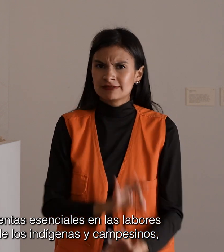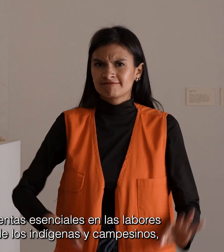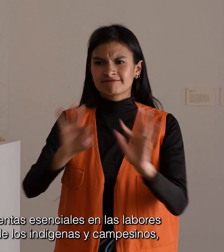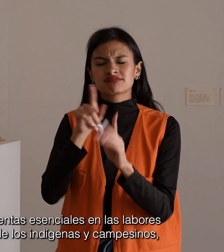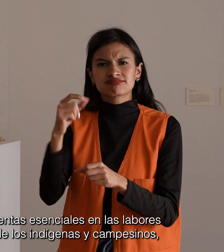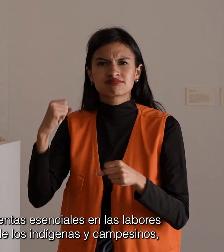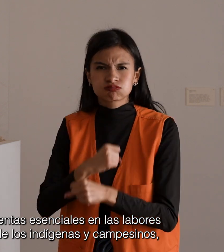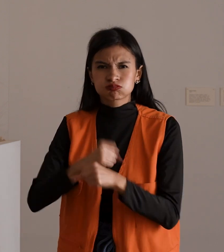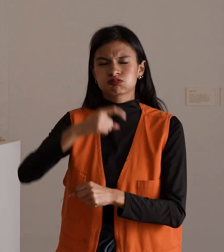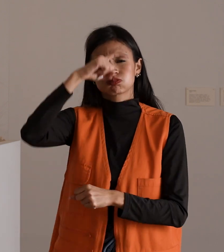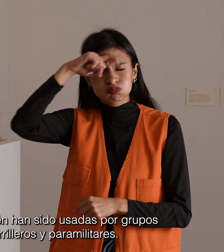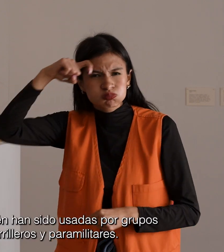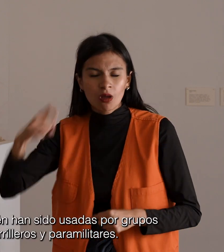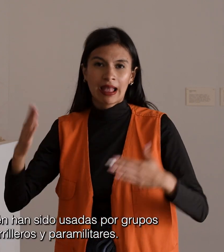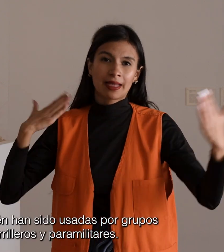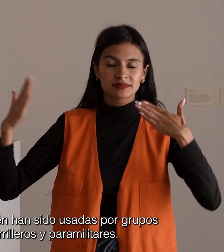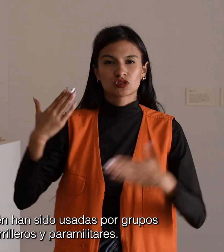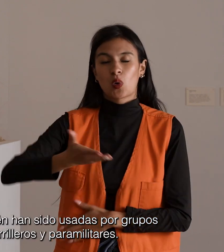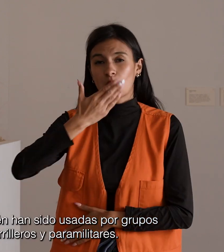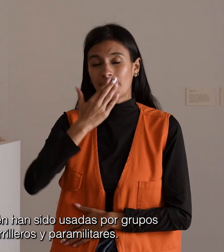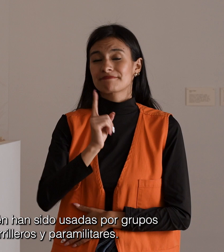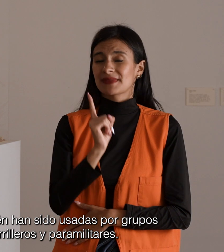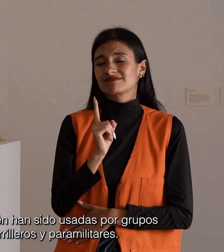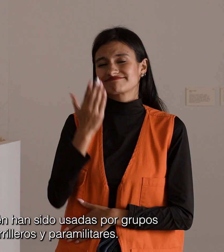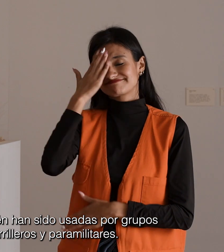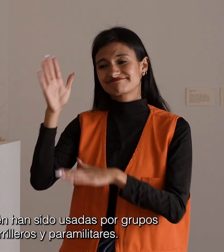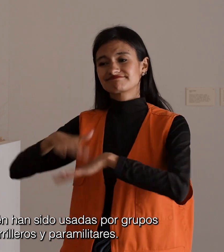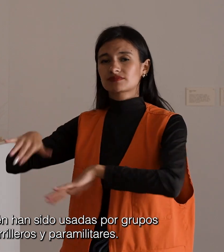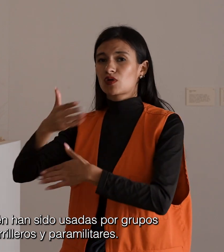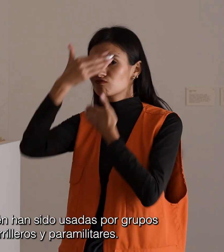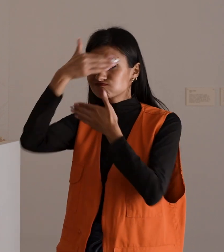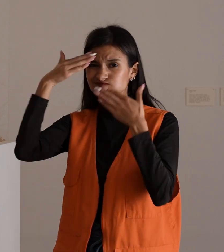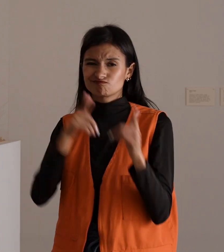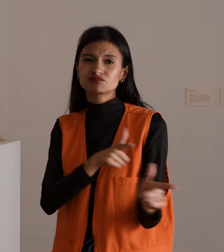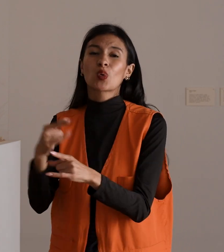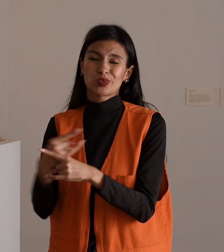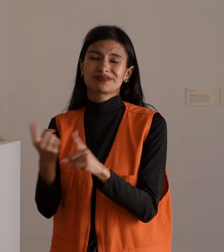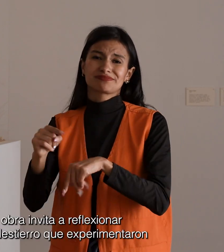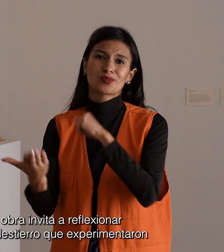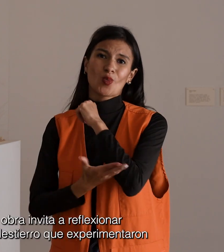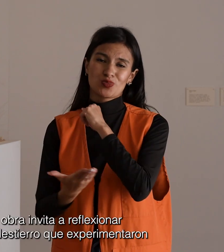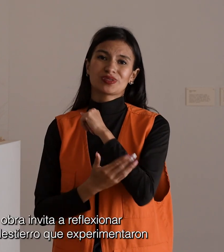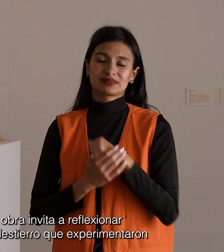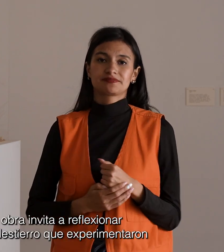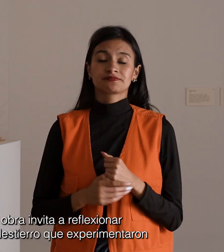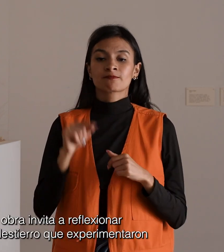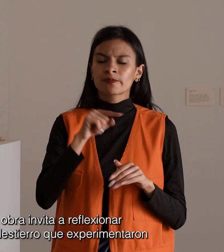los indígenas y campesinos pero también han sido usadas por grupos guerrilleros y paramilitares Esta obra invita a